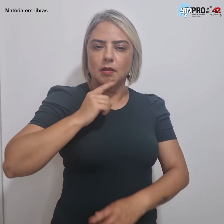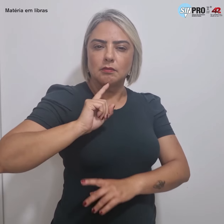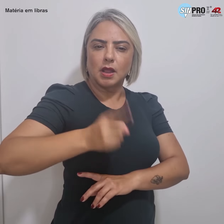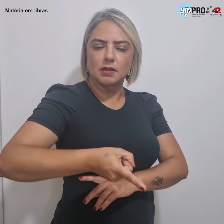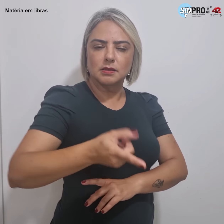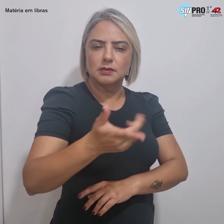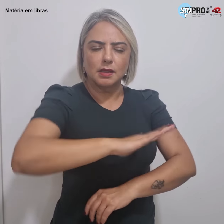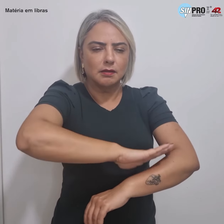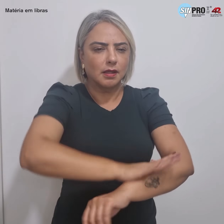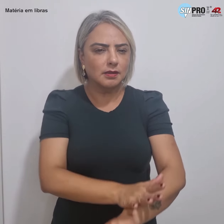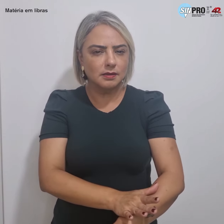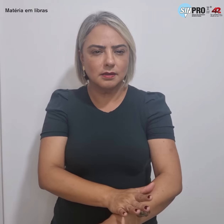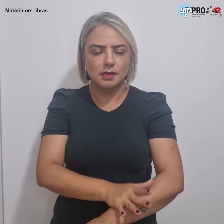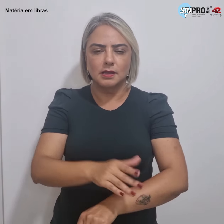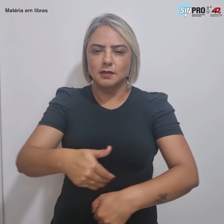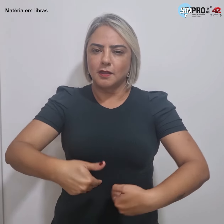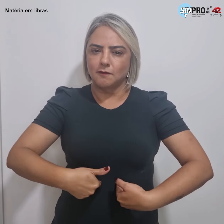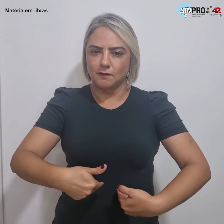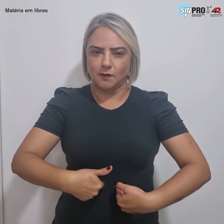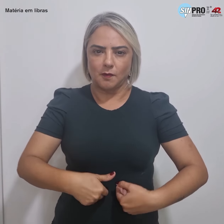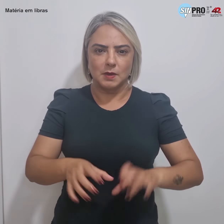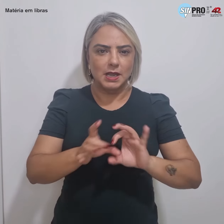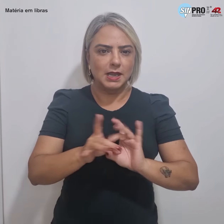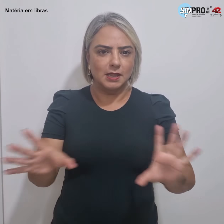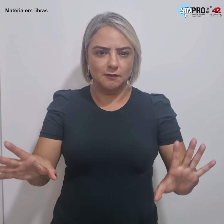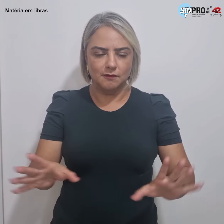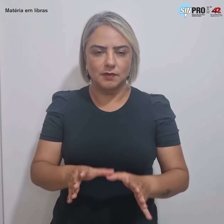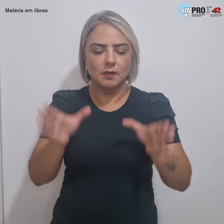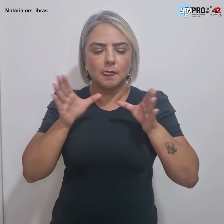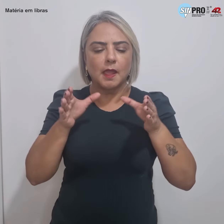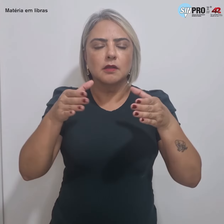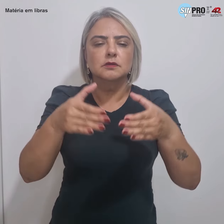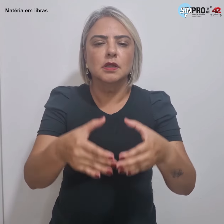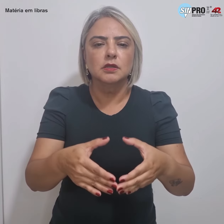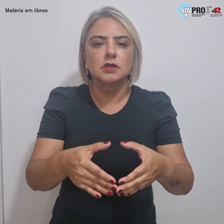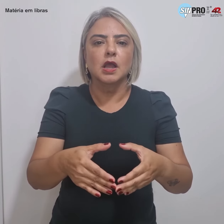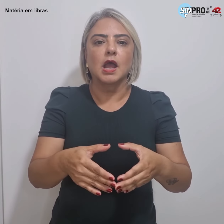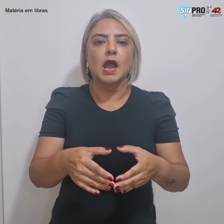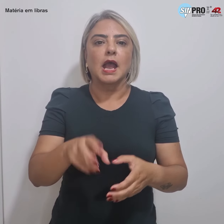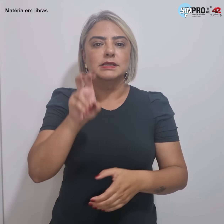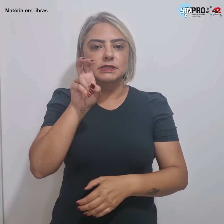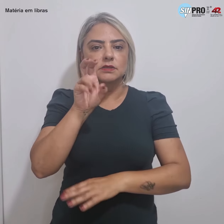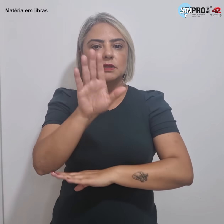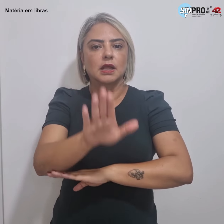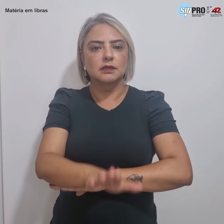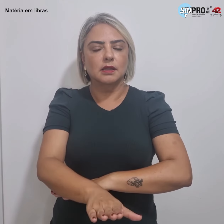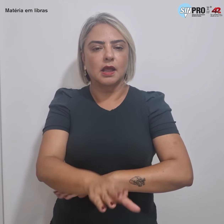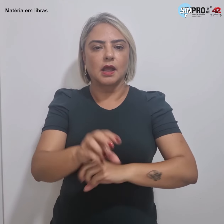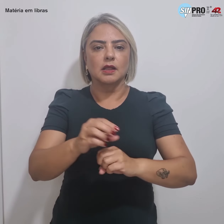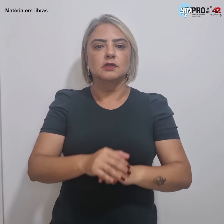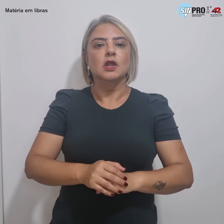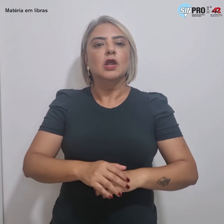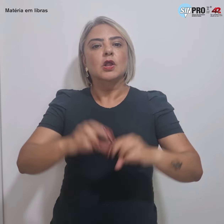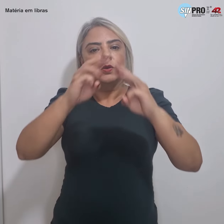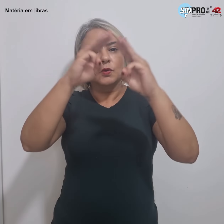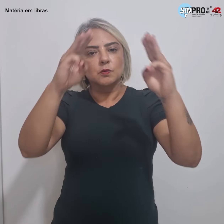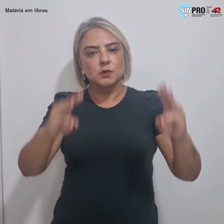sem racismo e sem fome. A concentração será às 17 horas, no Museu da República. De lá,